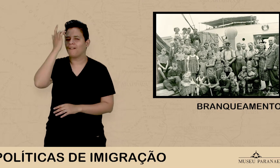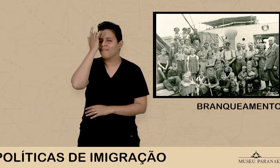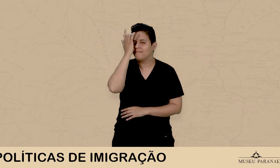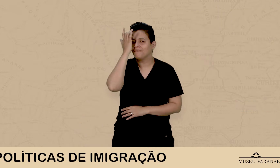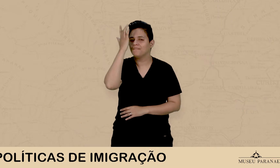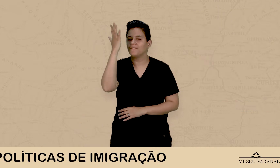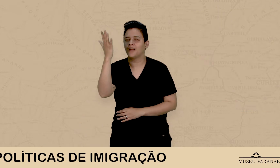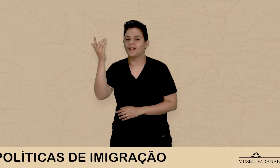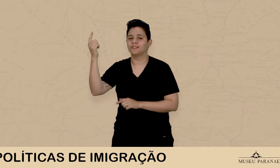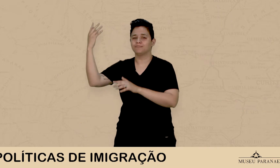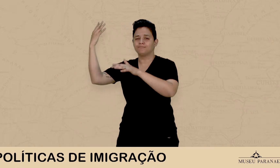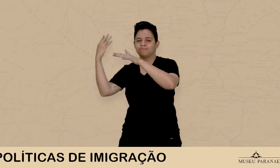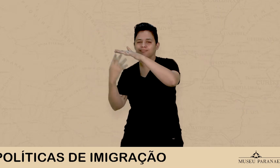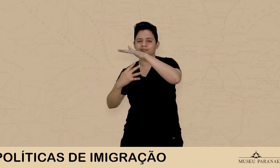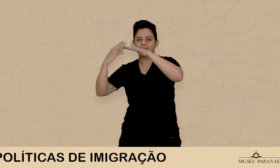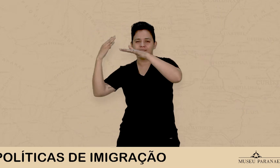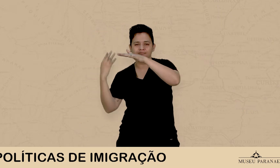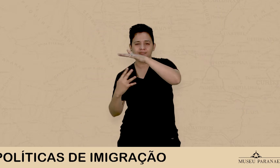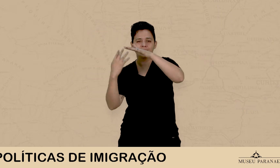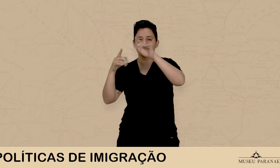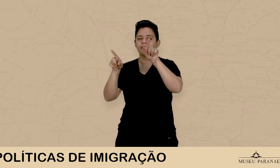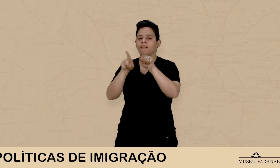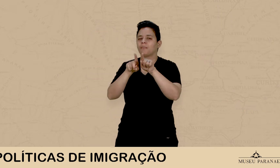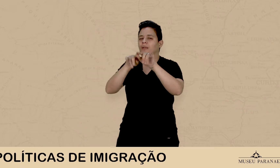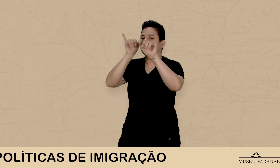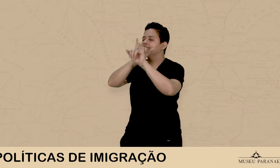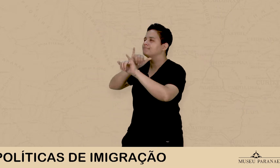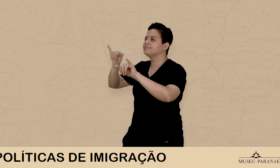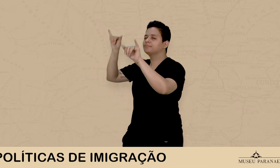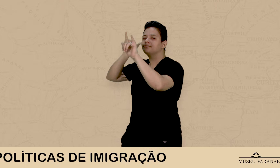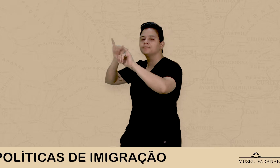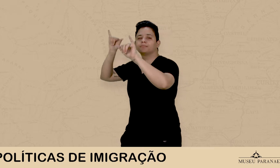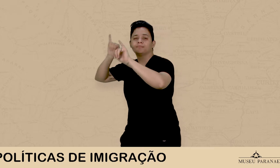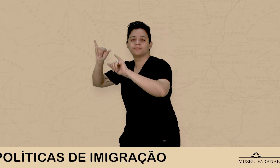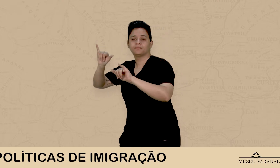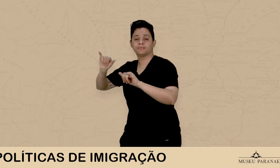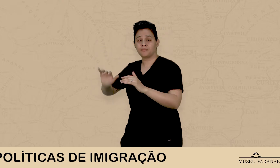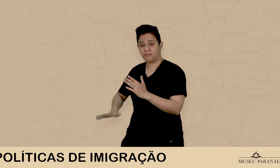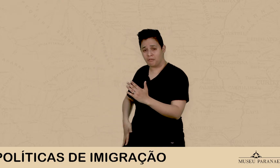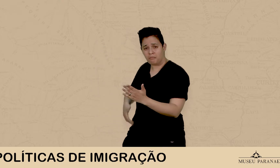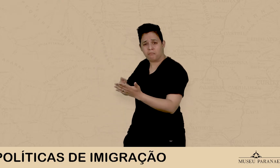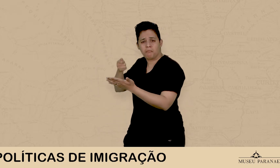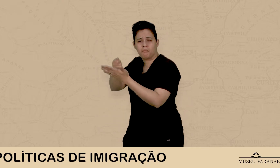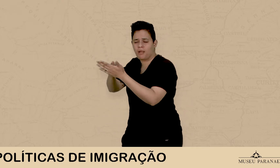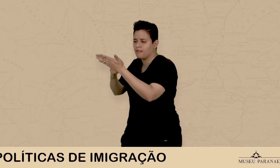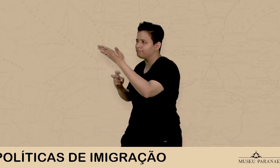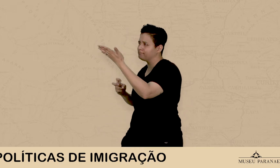A política de imigração facilitou a vinda desses imigrantes por meio de